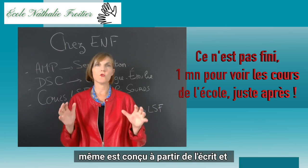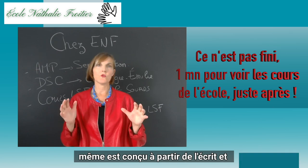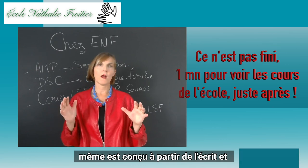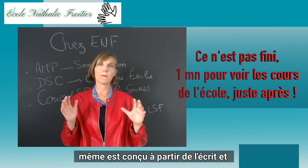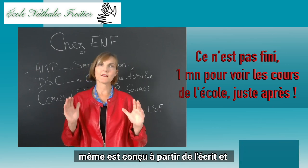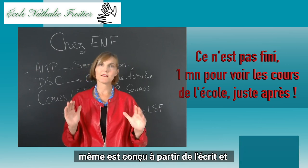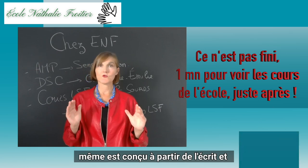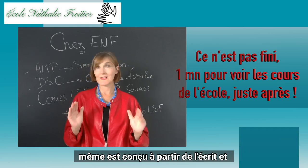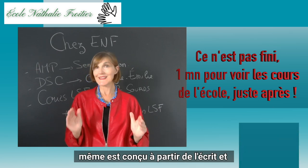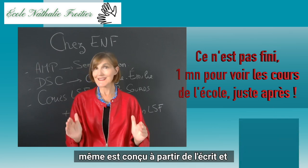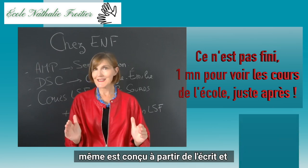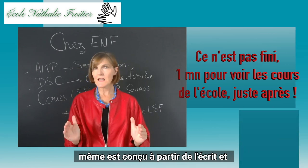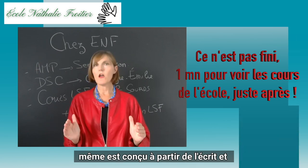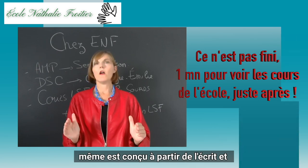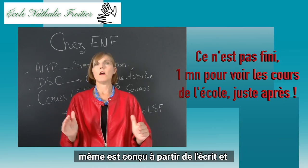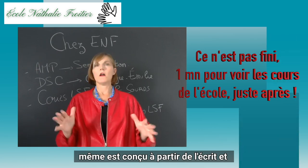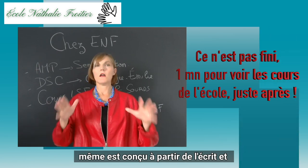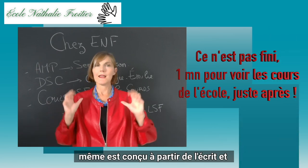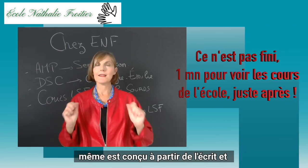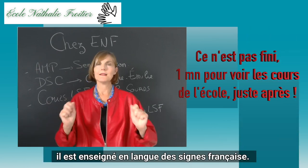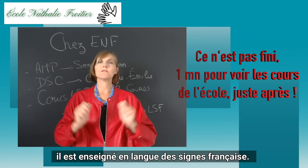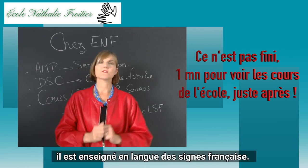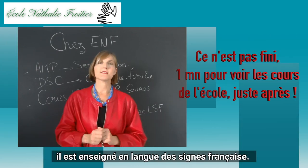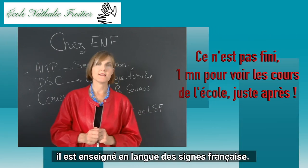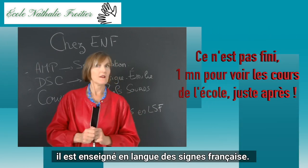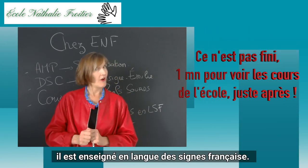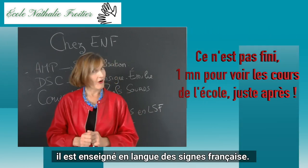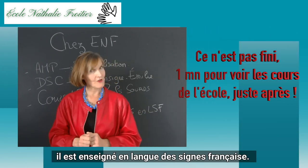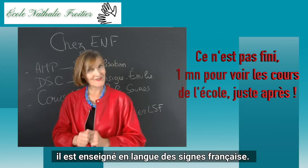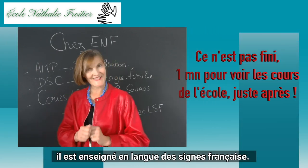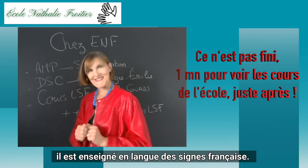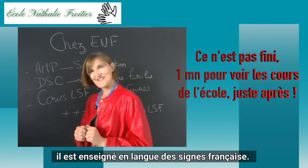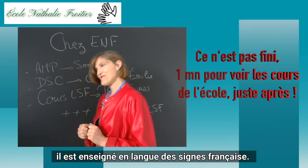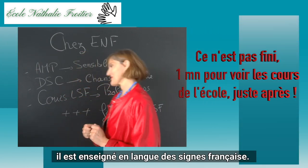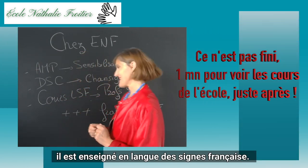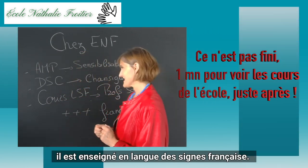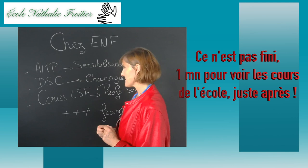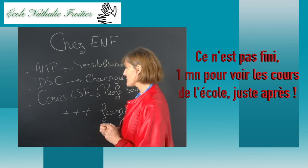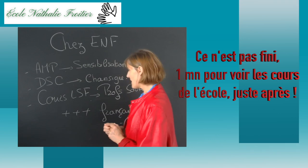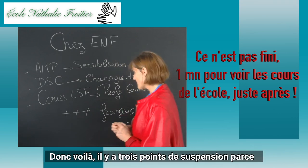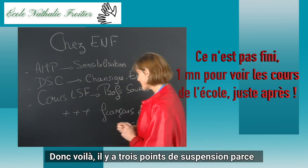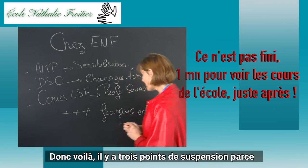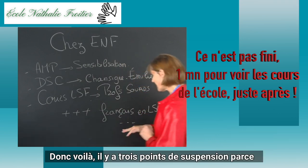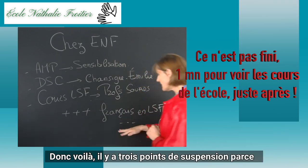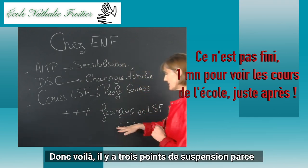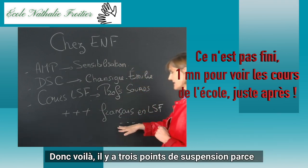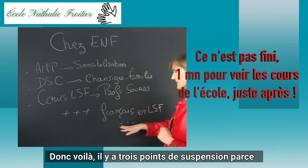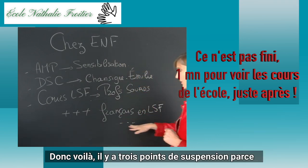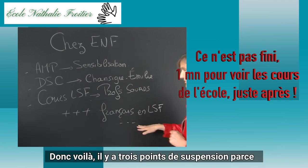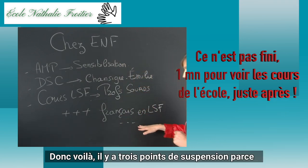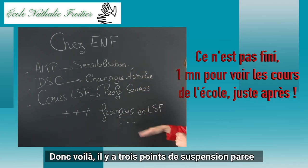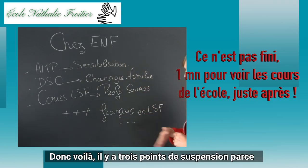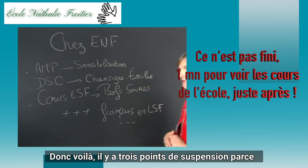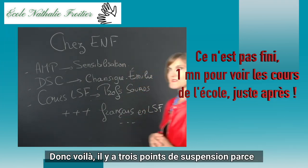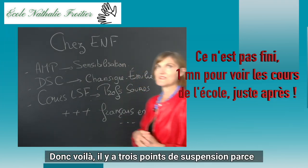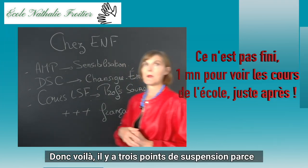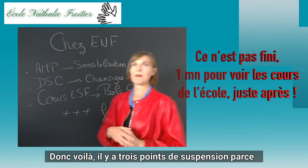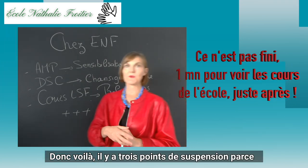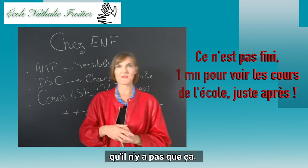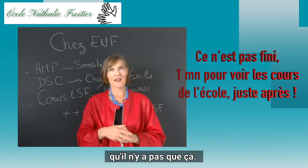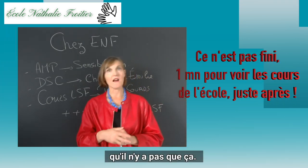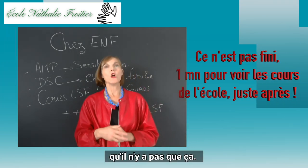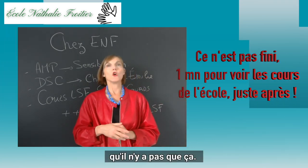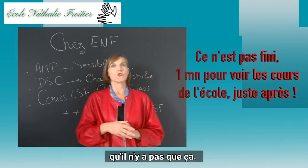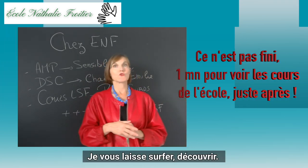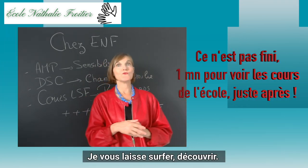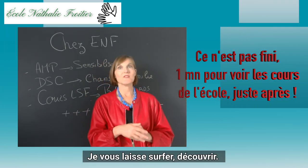conçu à partir de l'écrit et il est enseigné en langue des signes française donc voilà il y a trois points de suspension parce qu'il